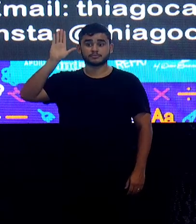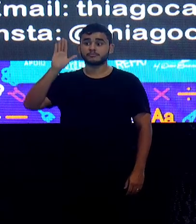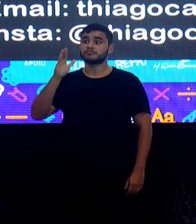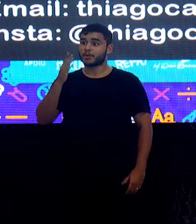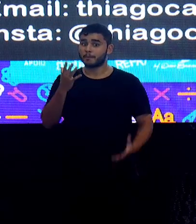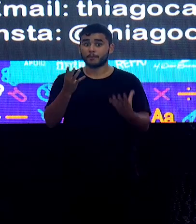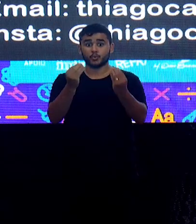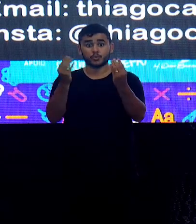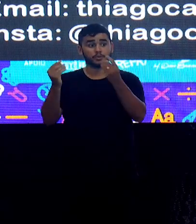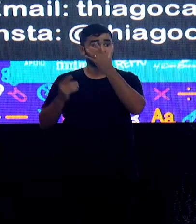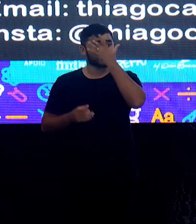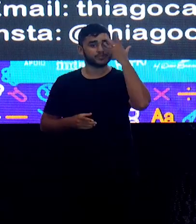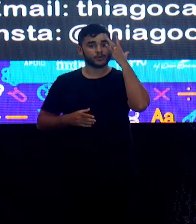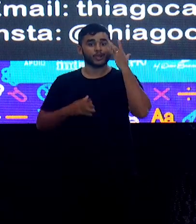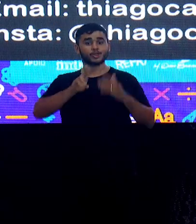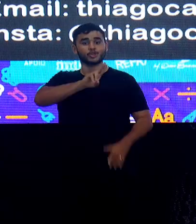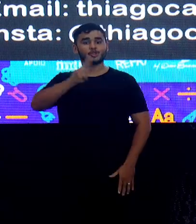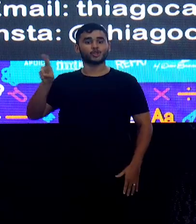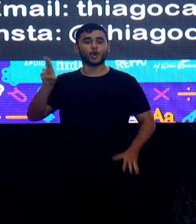ola.